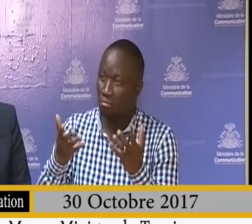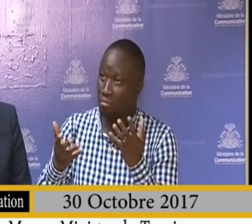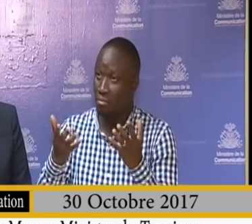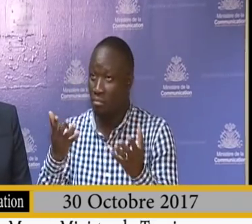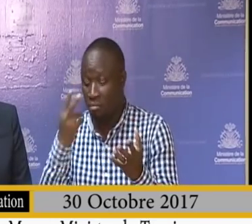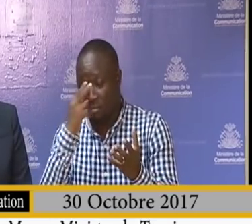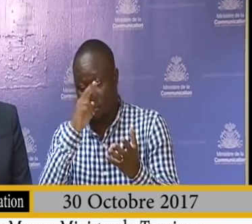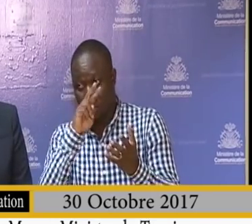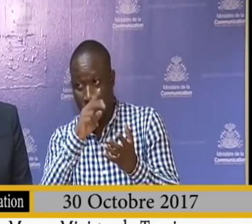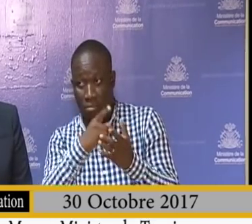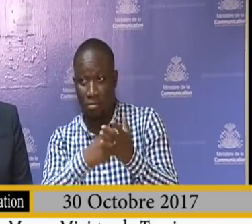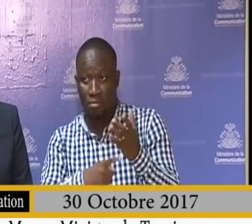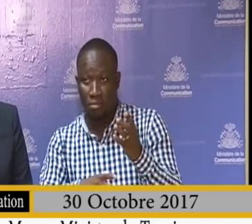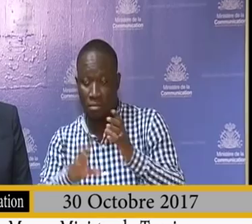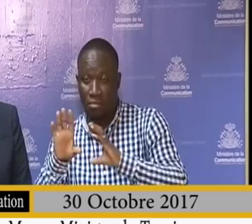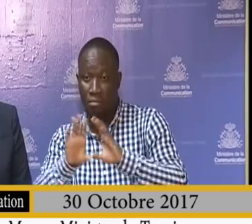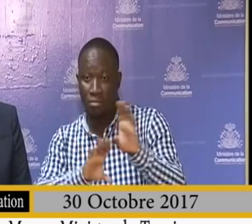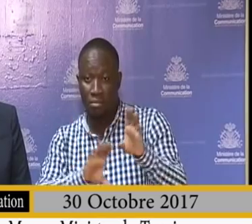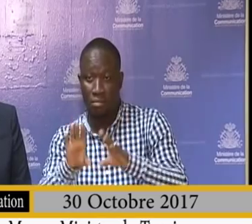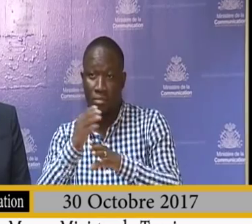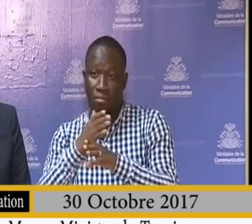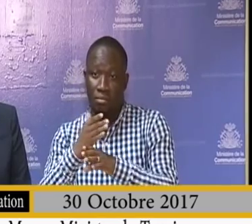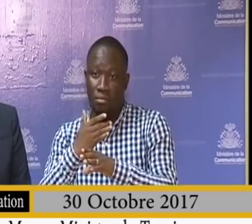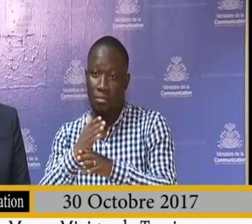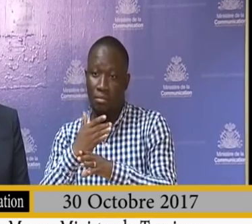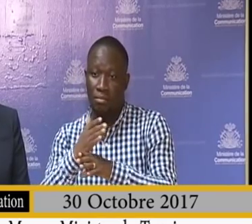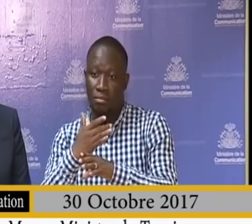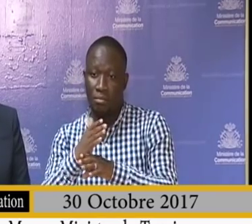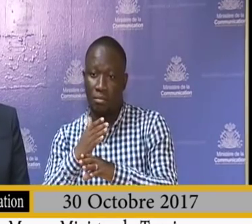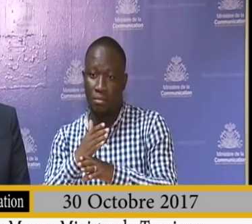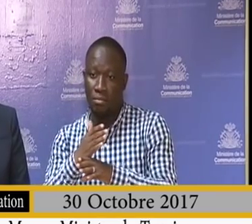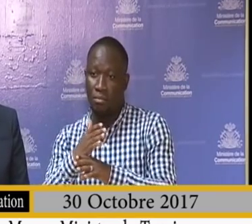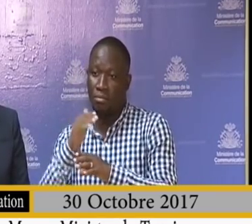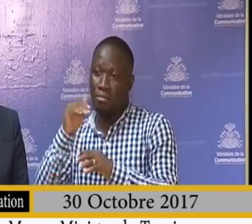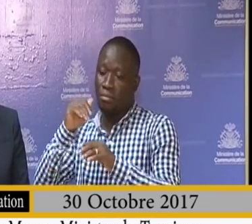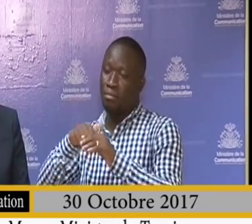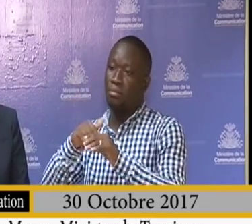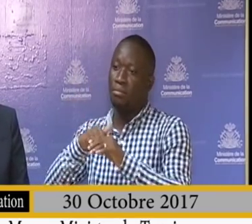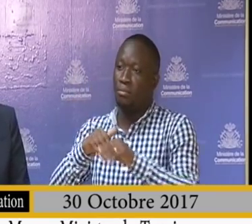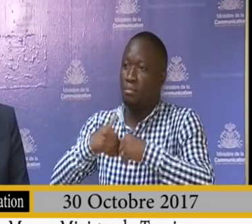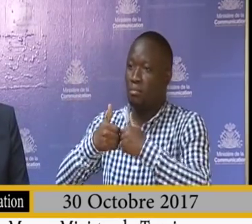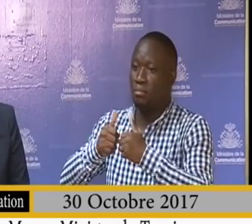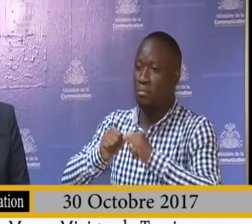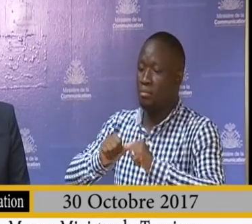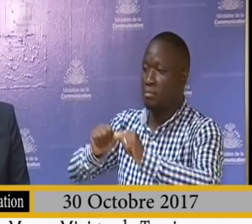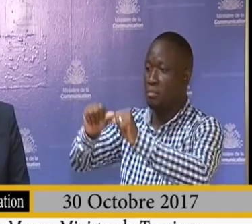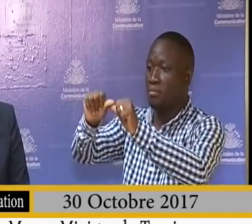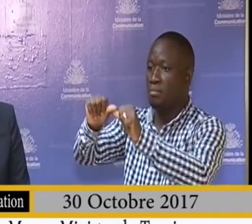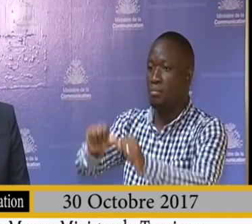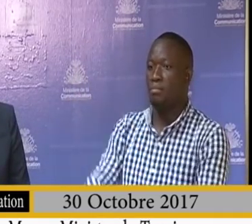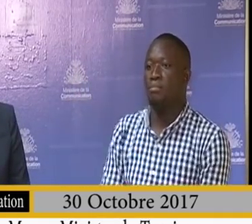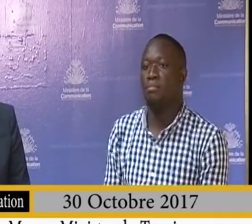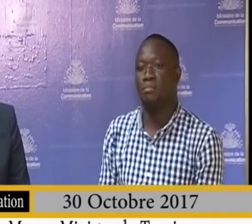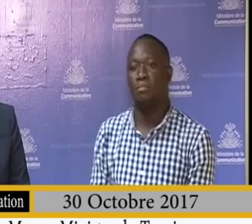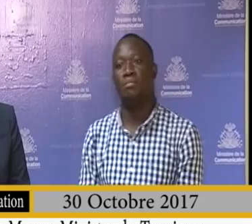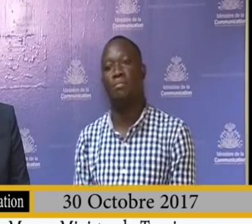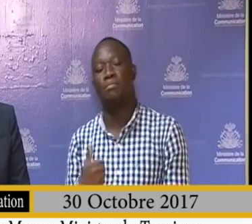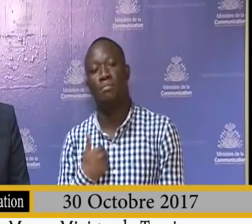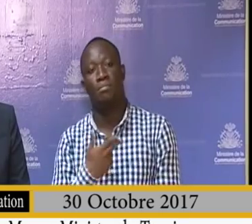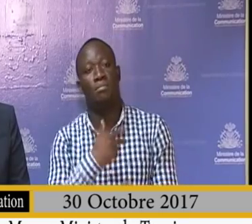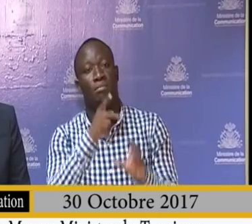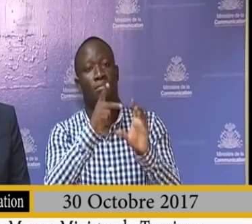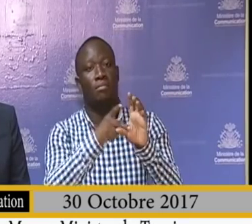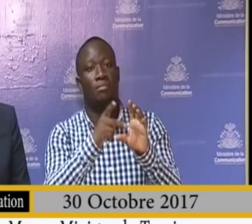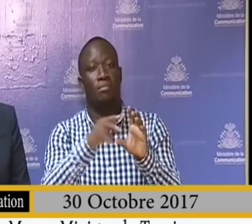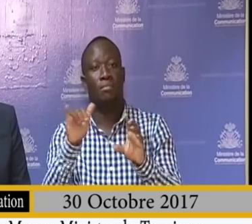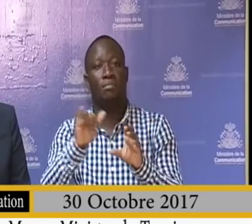voir ce qui avait été fait au niveau du ministère, dans quel sens qu'on aurait pu continuer. Et nous avons participé